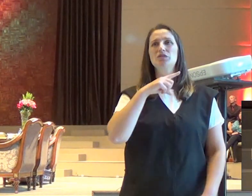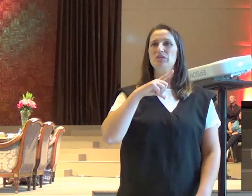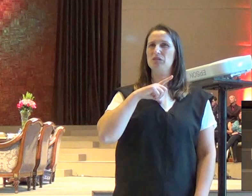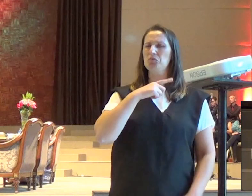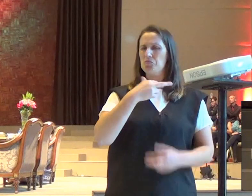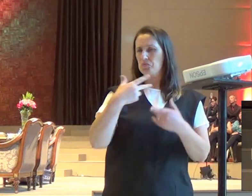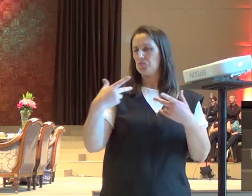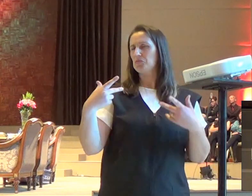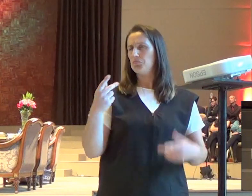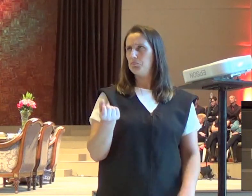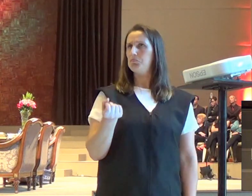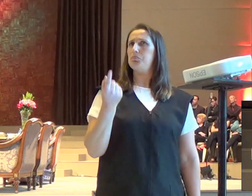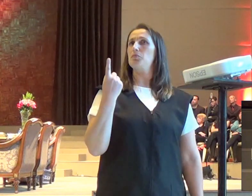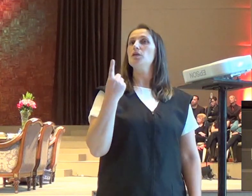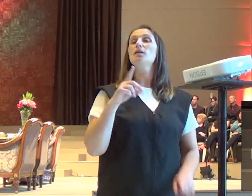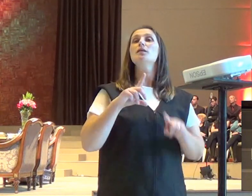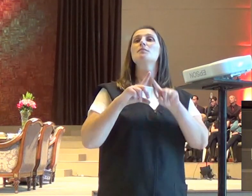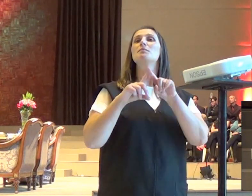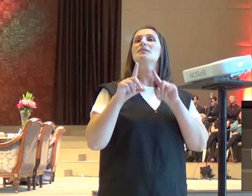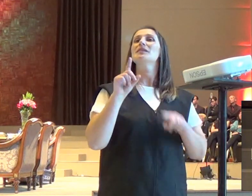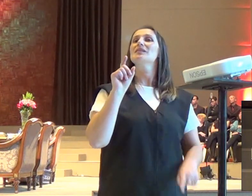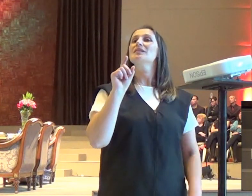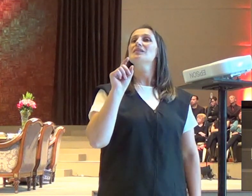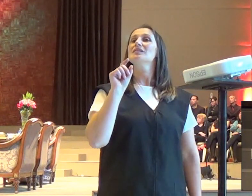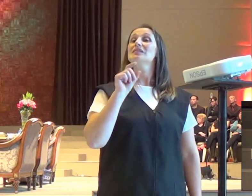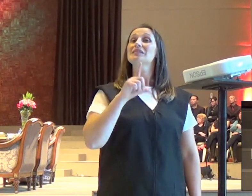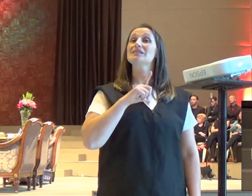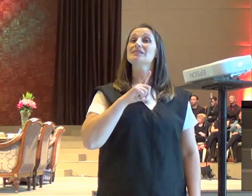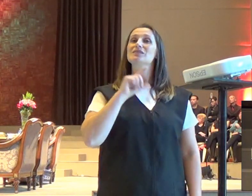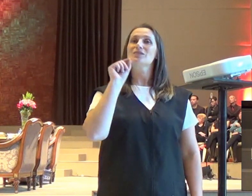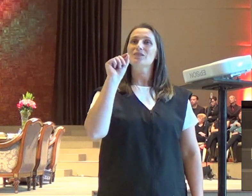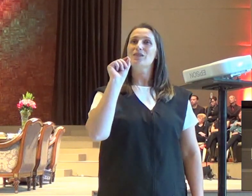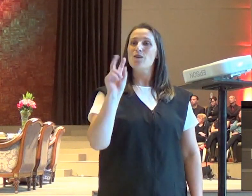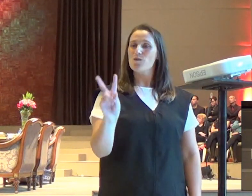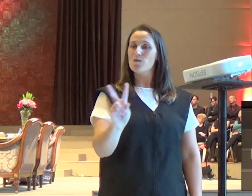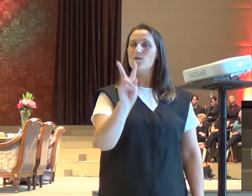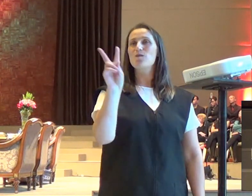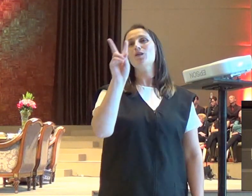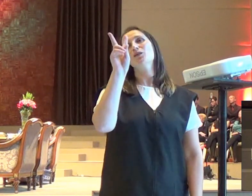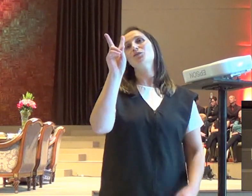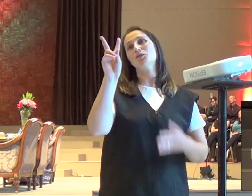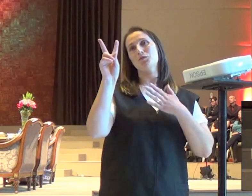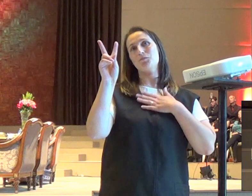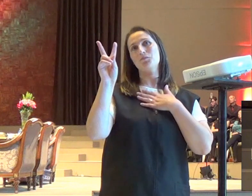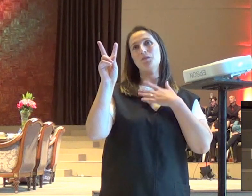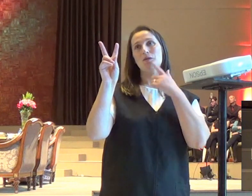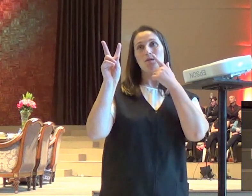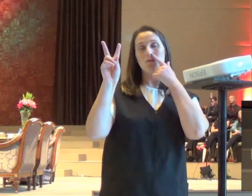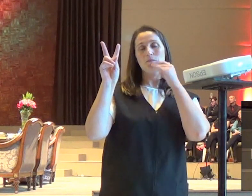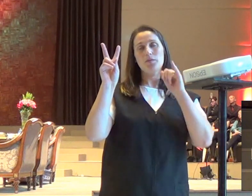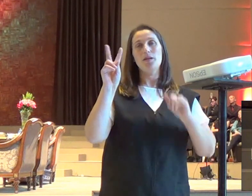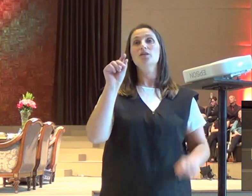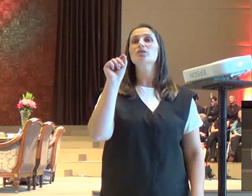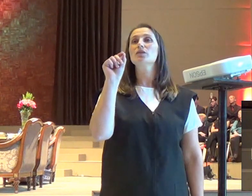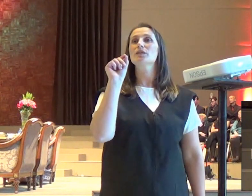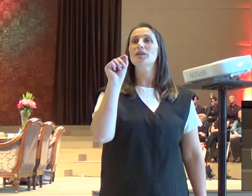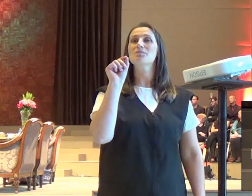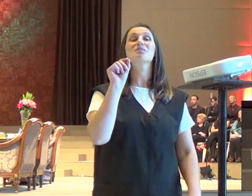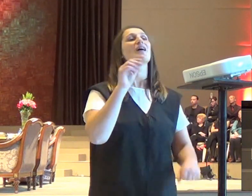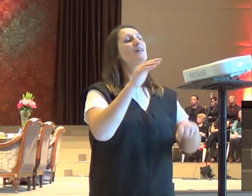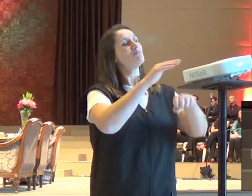mas se tem uma qualidade que eu admiro na educação que eu recebi do meu pai era a capacidade de